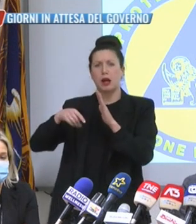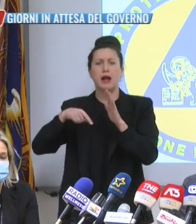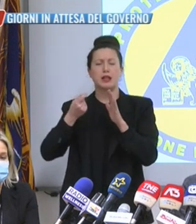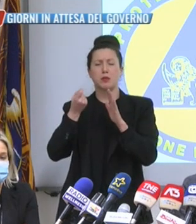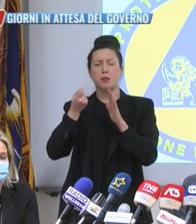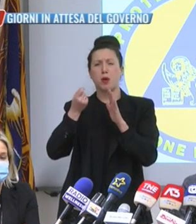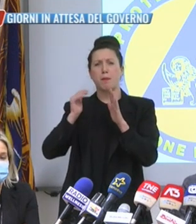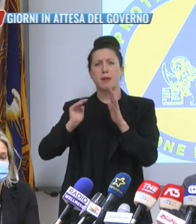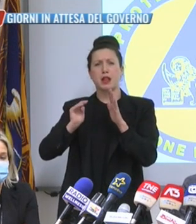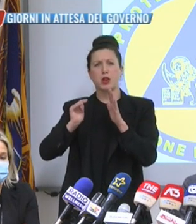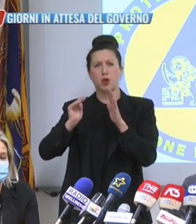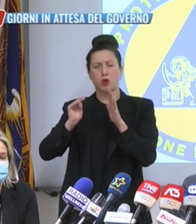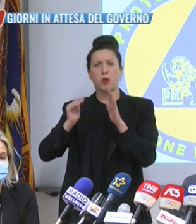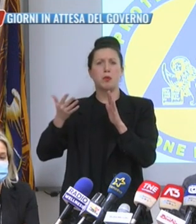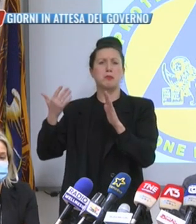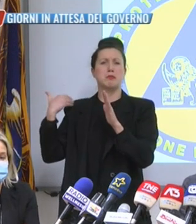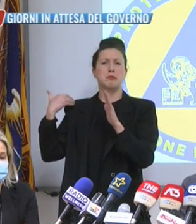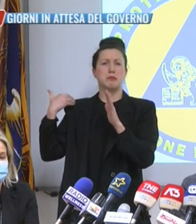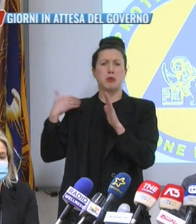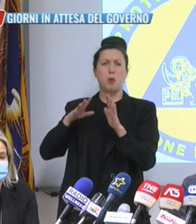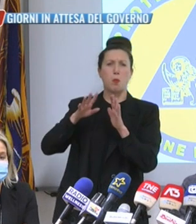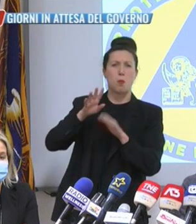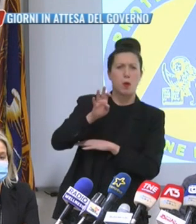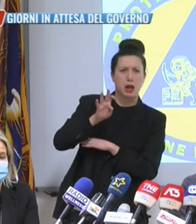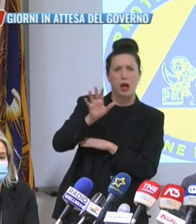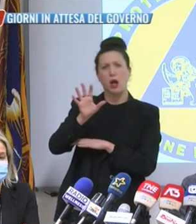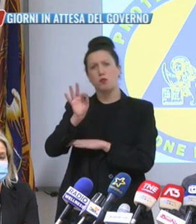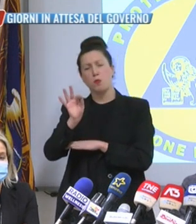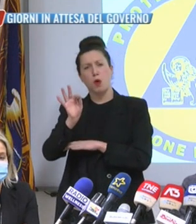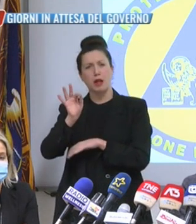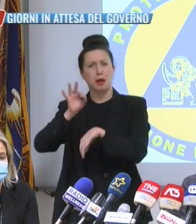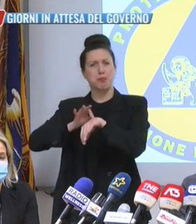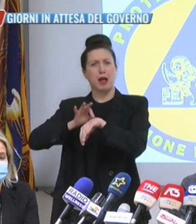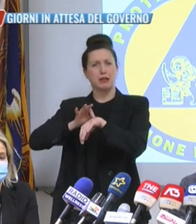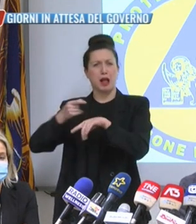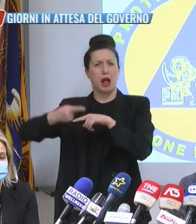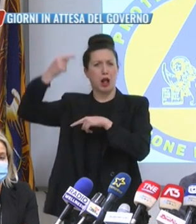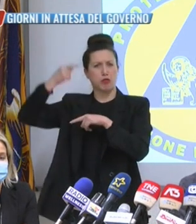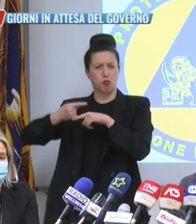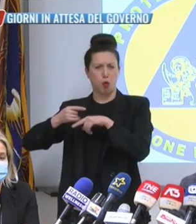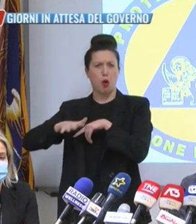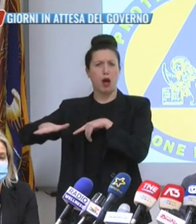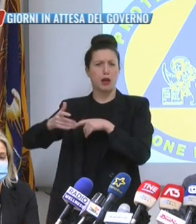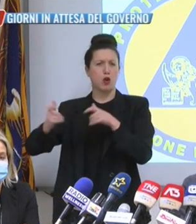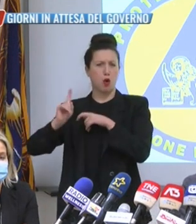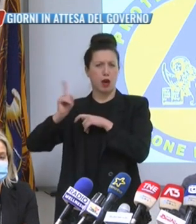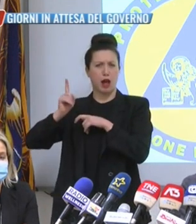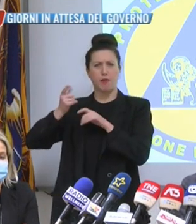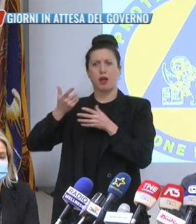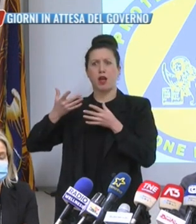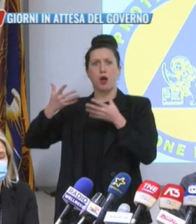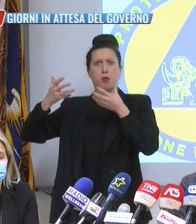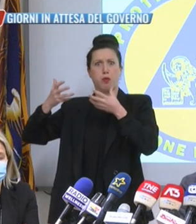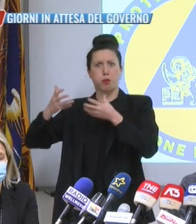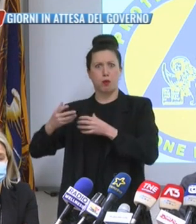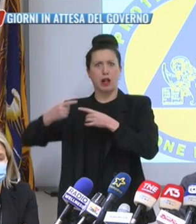Nel senso che calavamo di 40-50 pazienti al giorno in area non critica. Però al di là di questo,